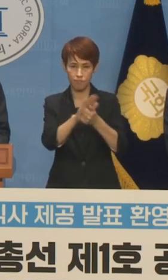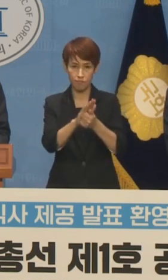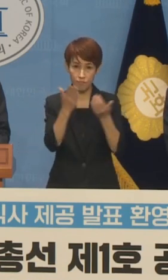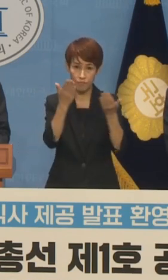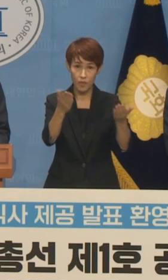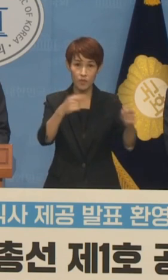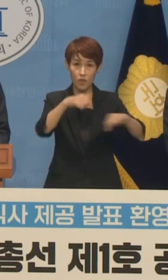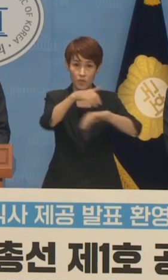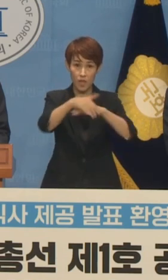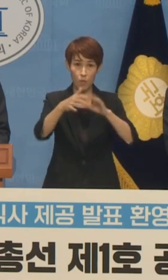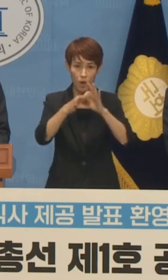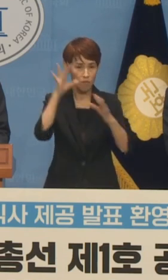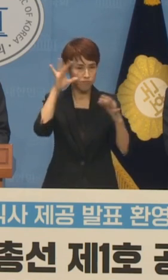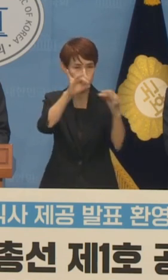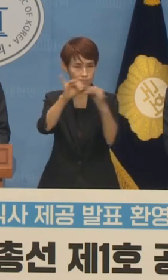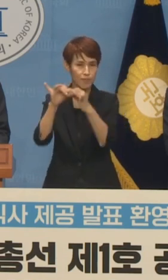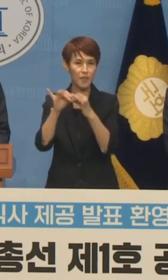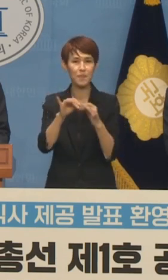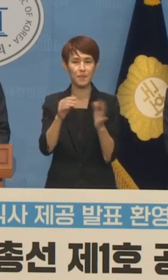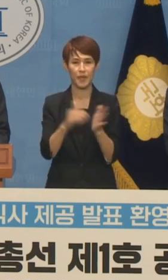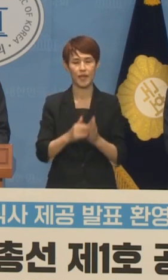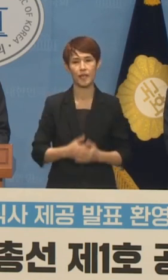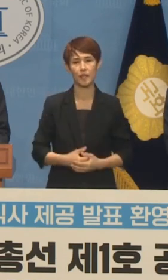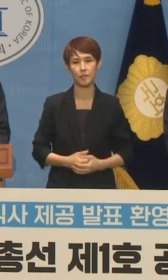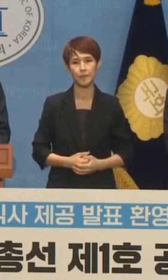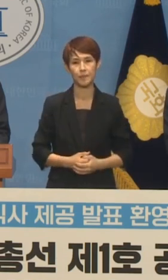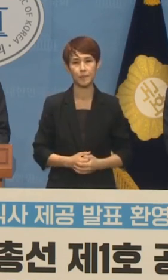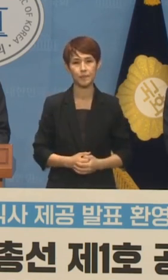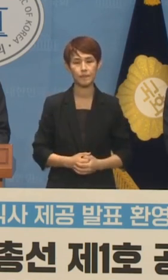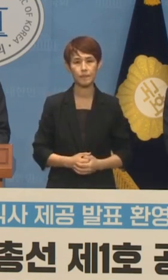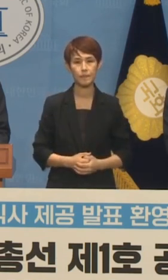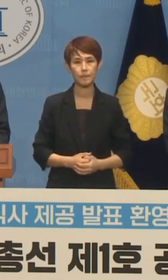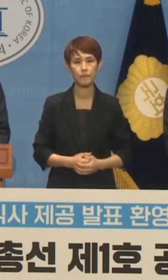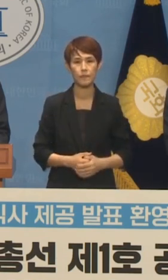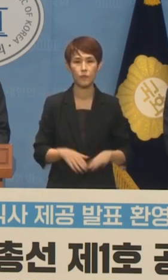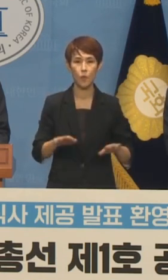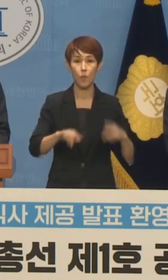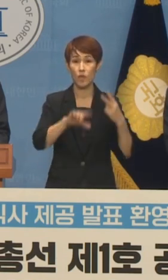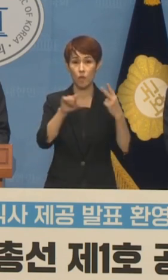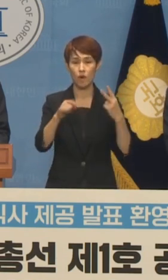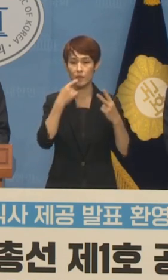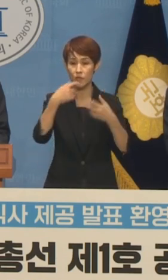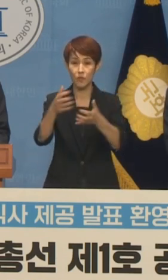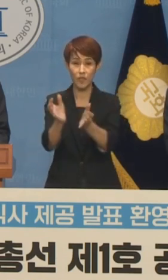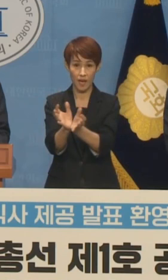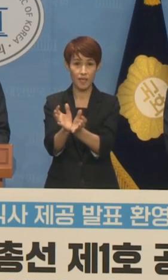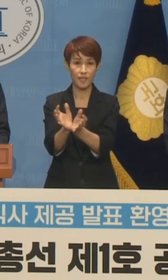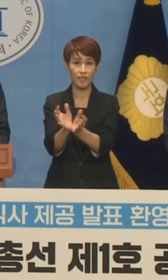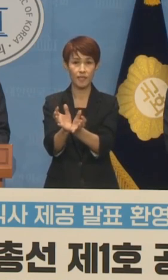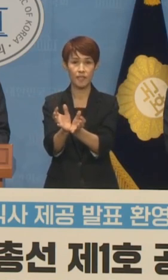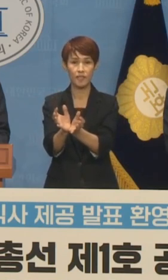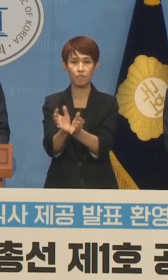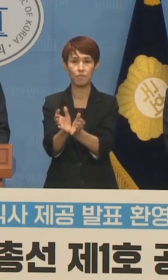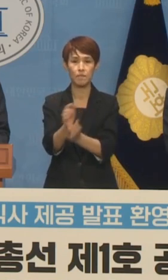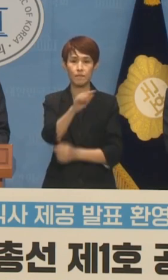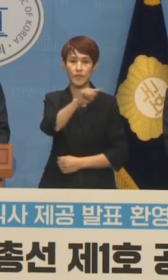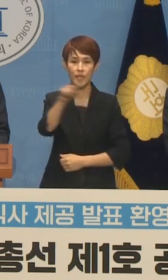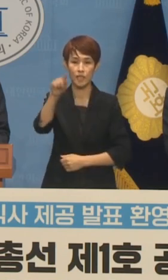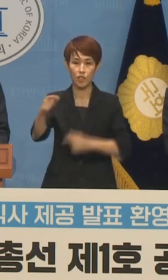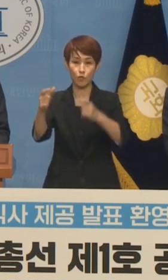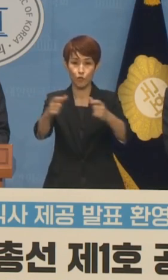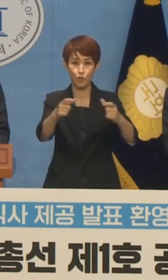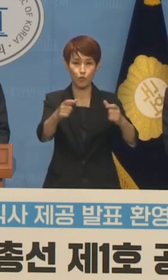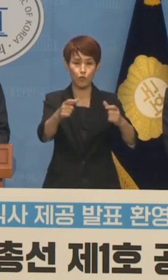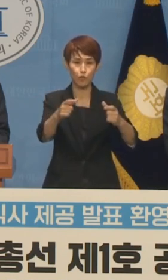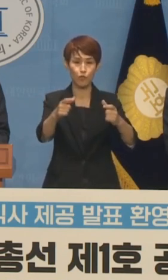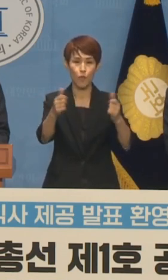대한 공감대를 이룬 것입니다. 또한 올해 2월 민주당 서울시당은 자치구의회